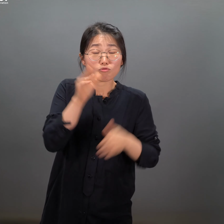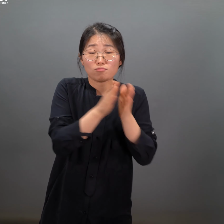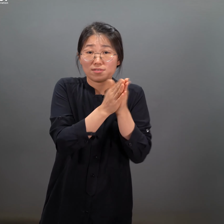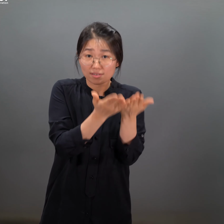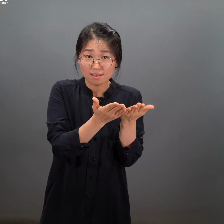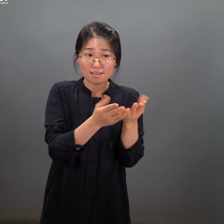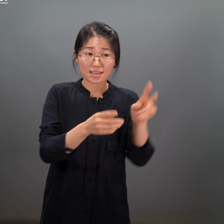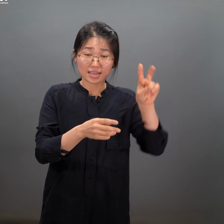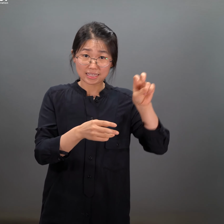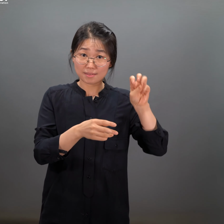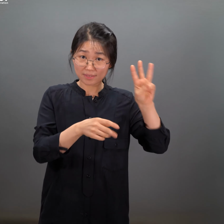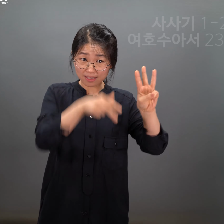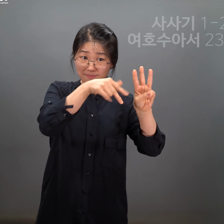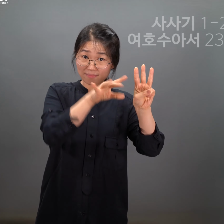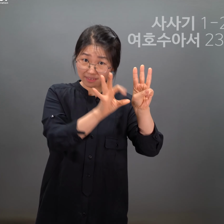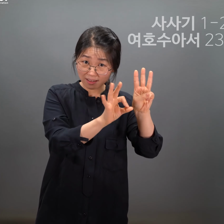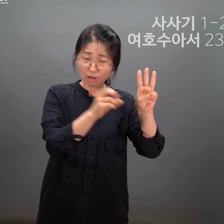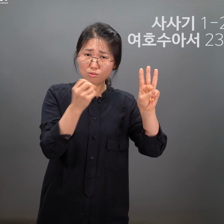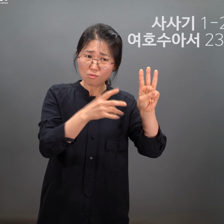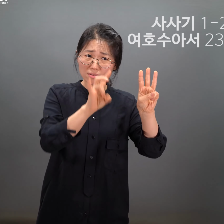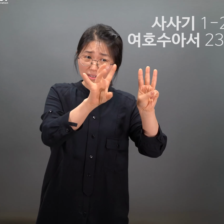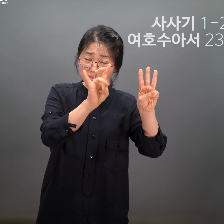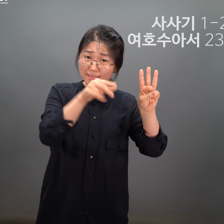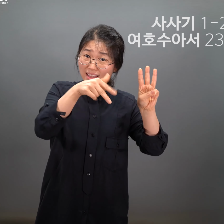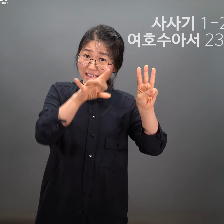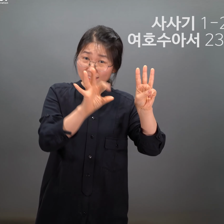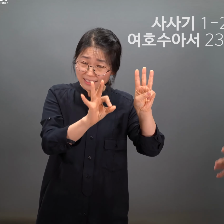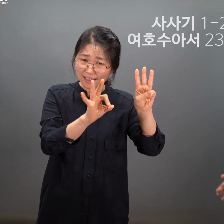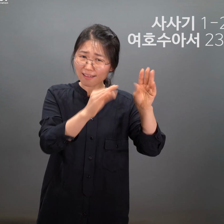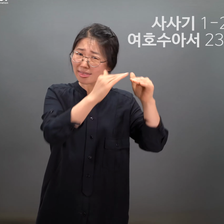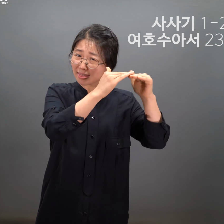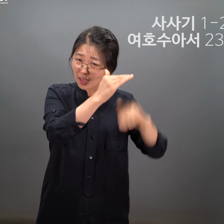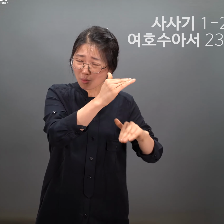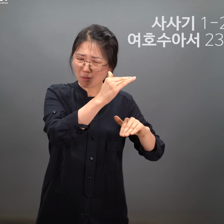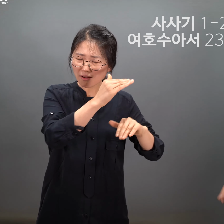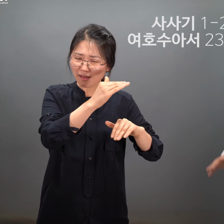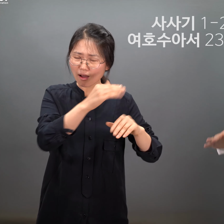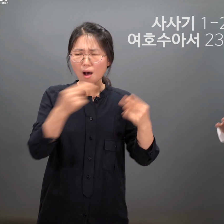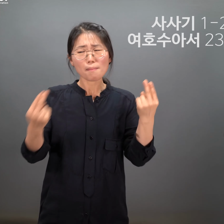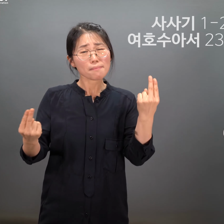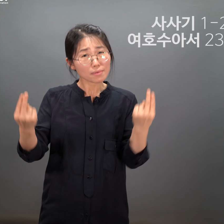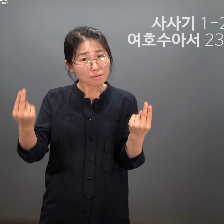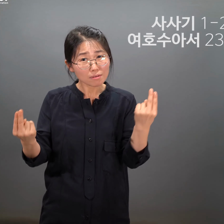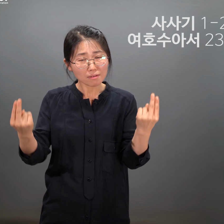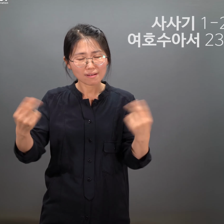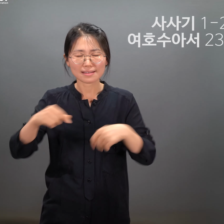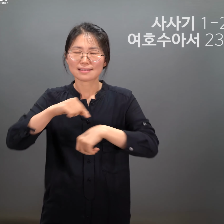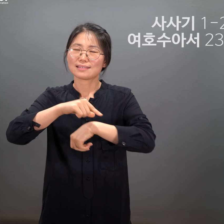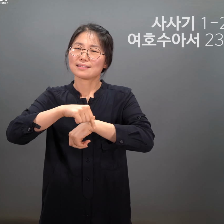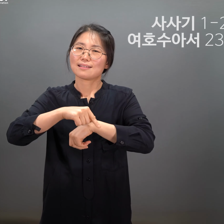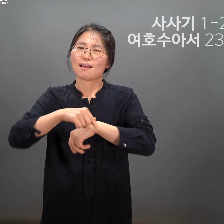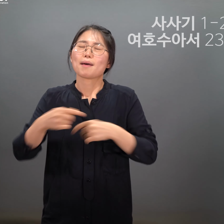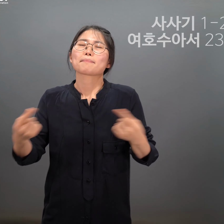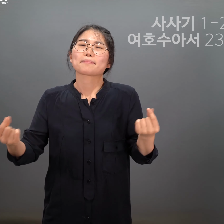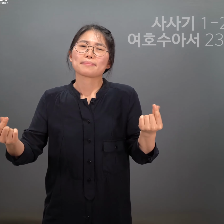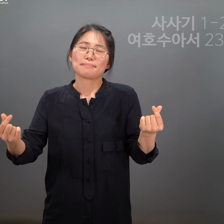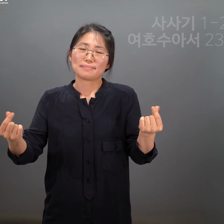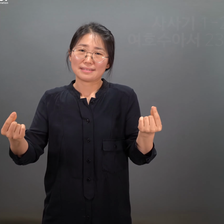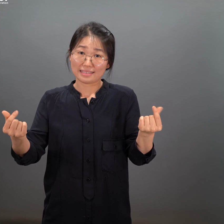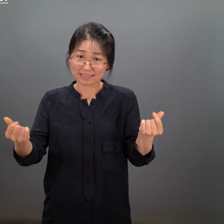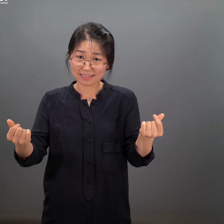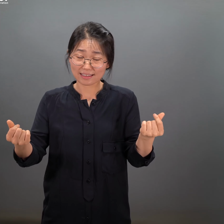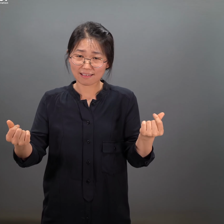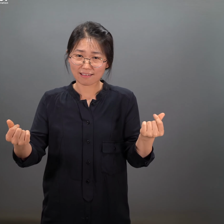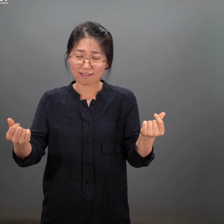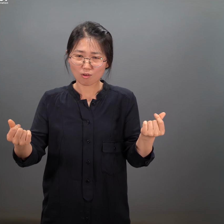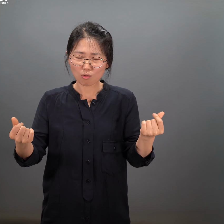순서대로 보았을 때 사실 여호수아 23장, 24장과 서로 시간적으로 포개어집니다.